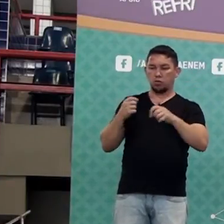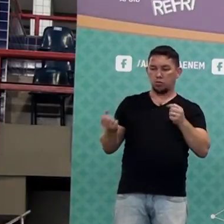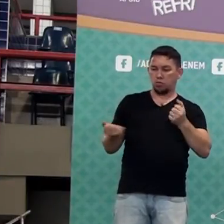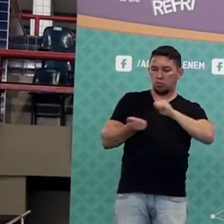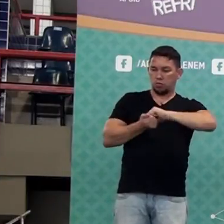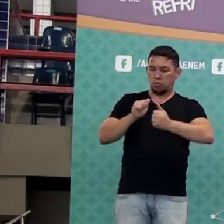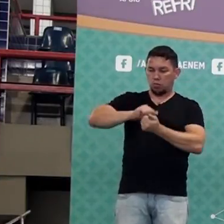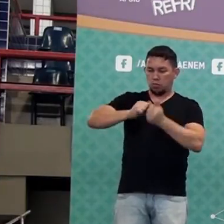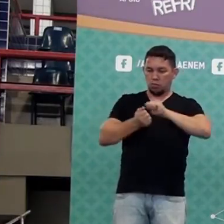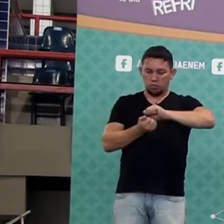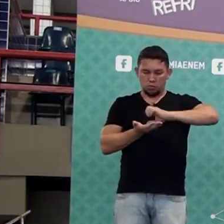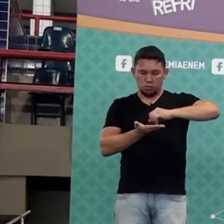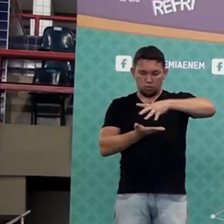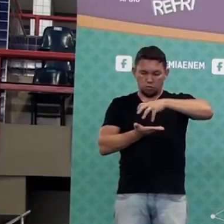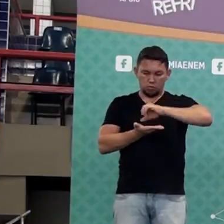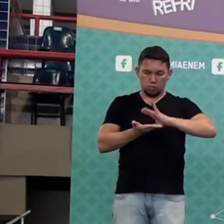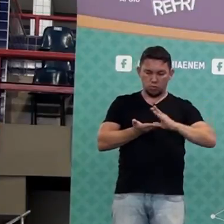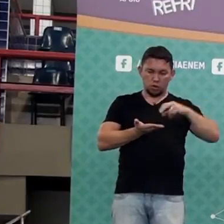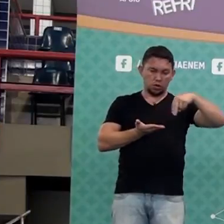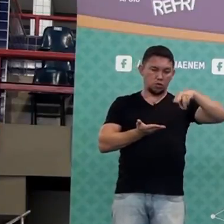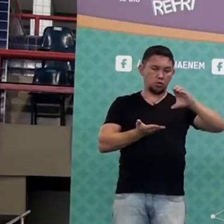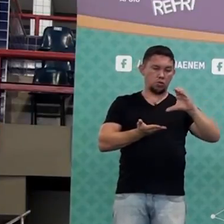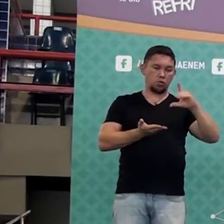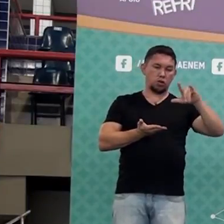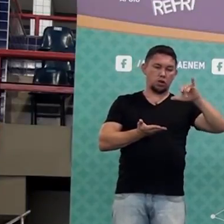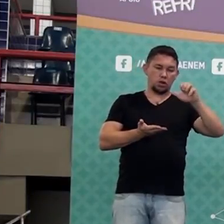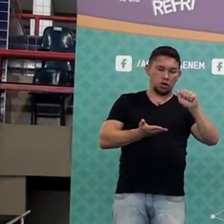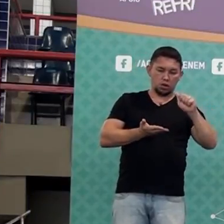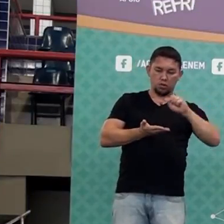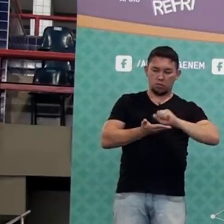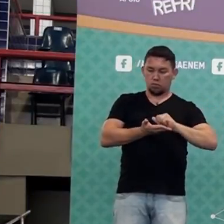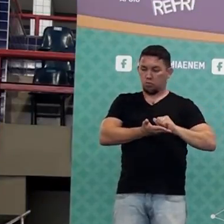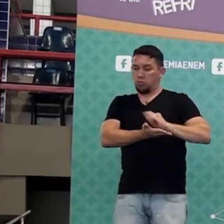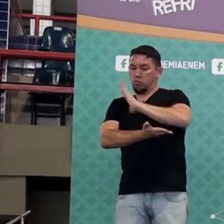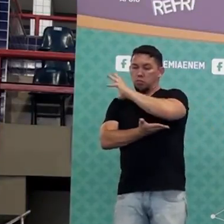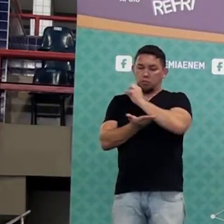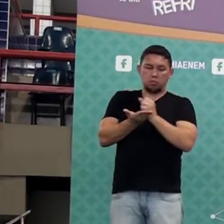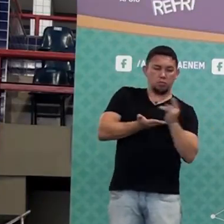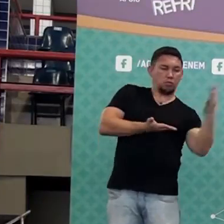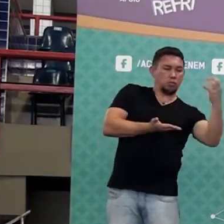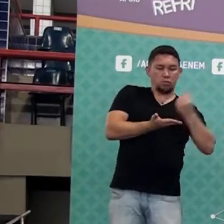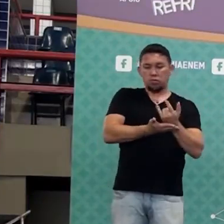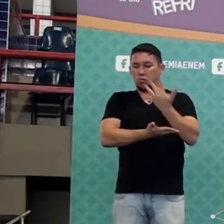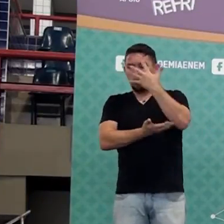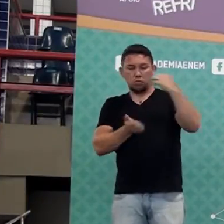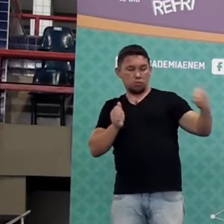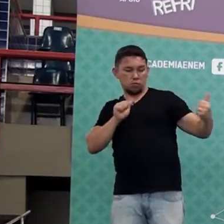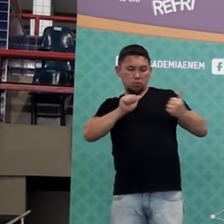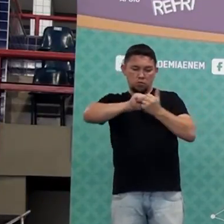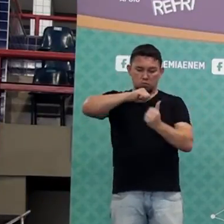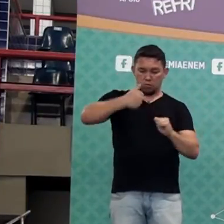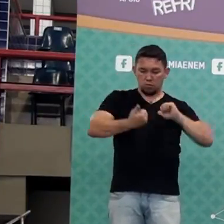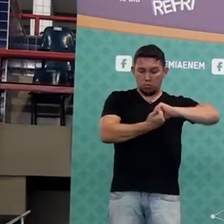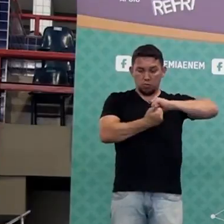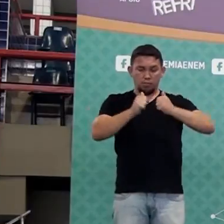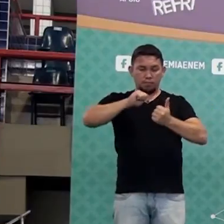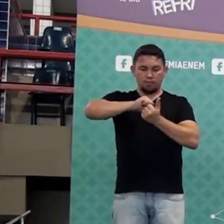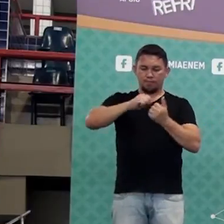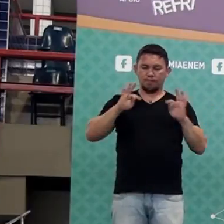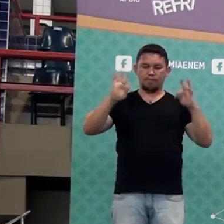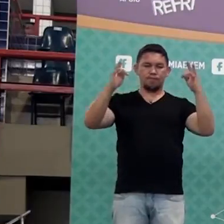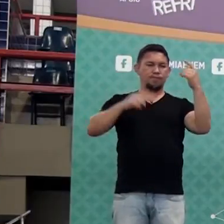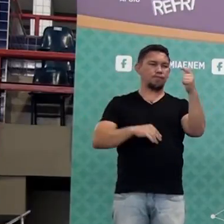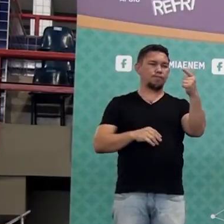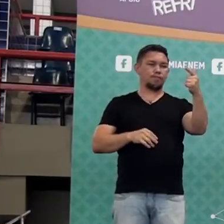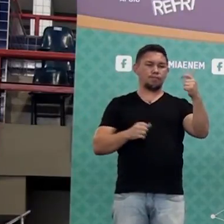fusão nuclear? Porque a fusão nuclear, ela libera muito mais energia do que a fissão. E a gente não tem